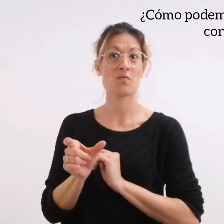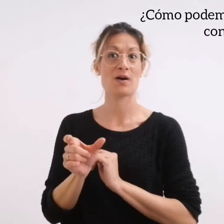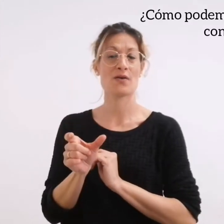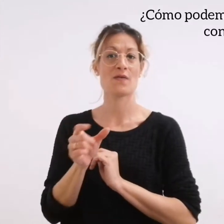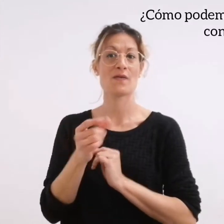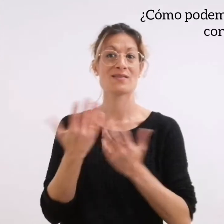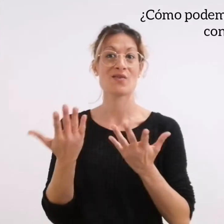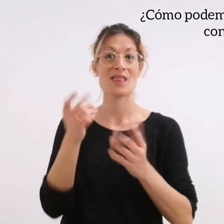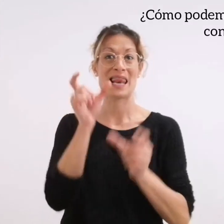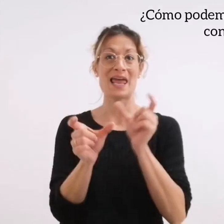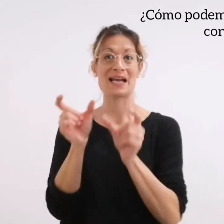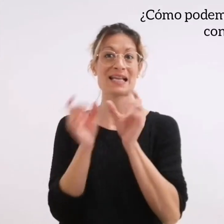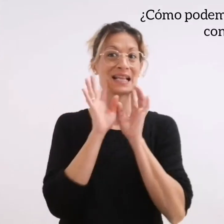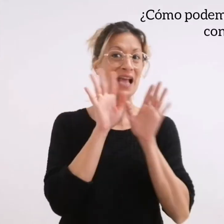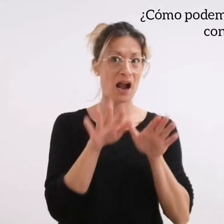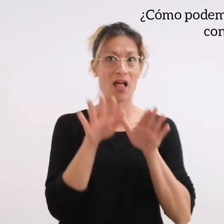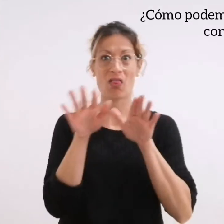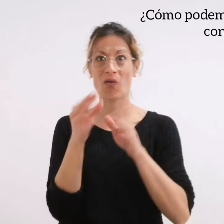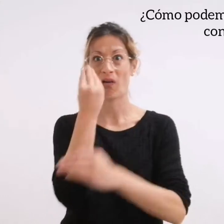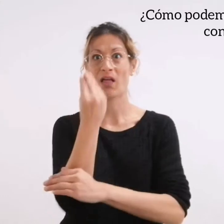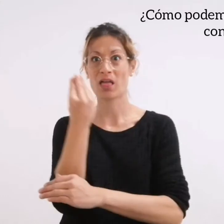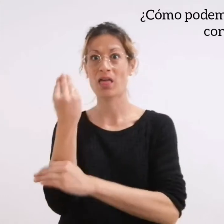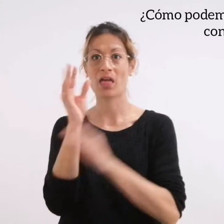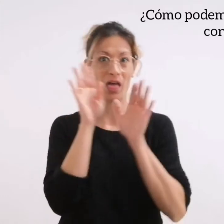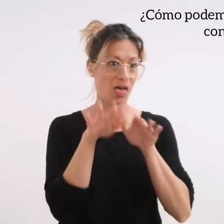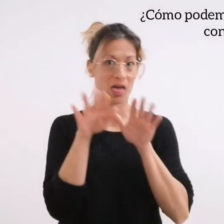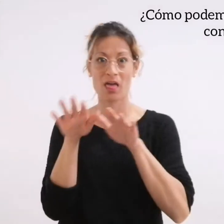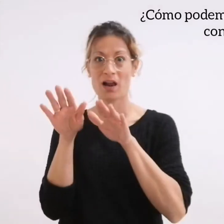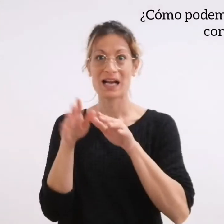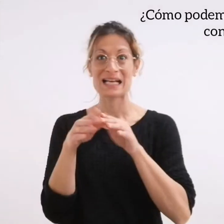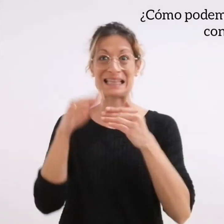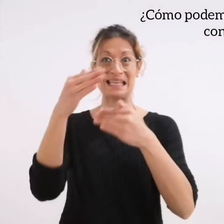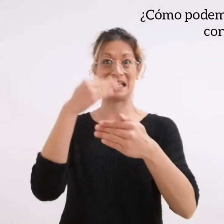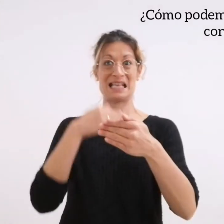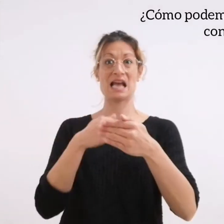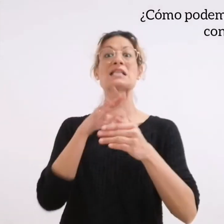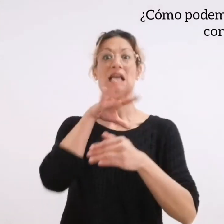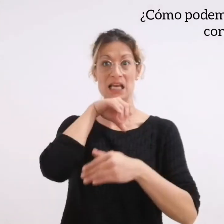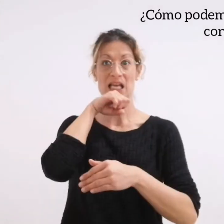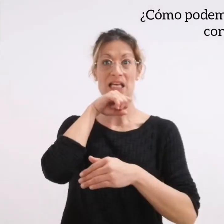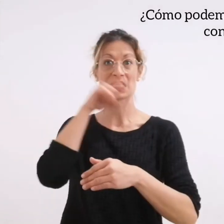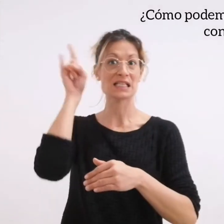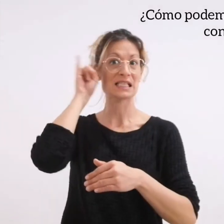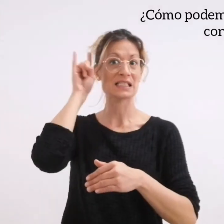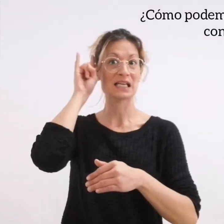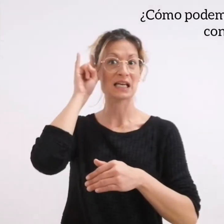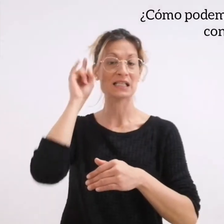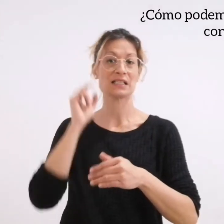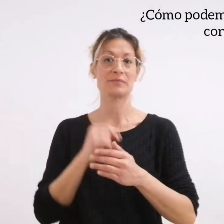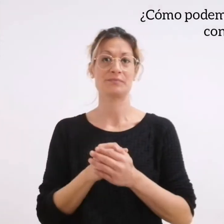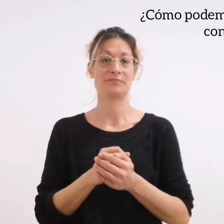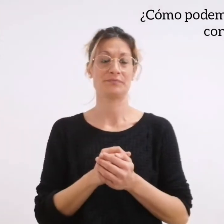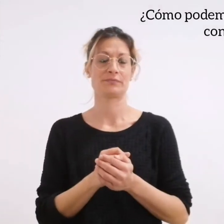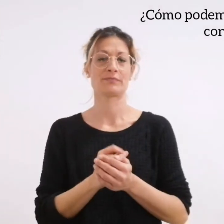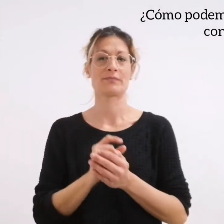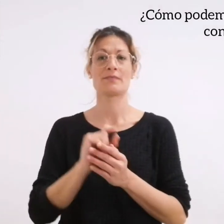está Satanás y los demonios. Dios es espíritu. Por eso, al ser espíritu,